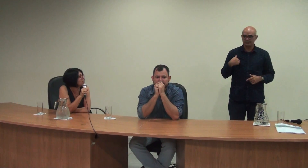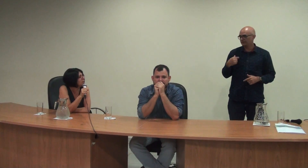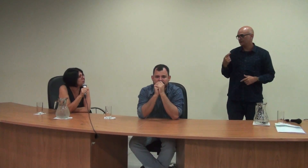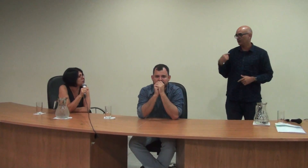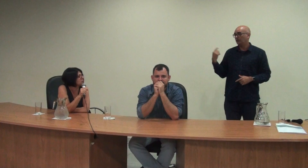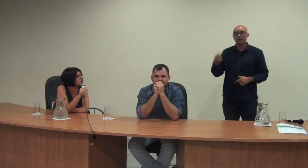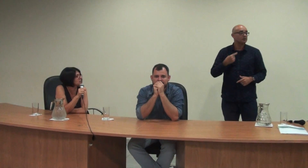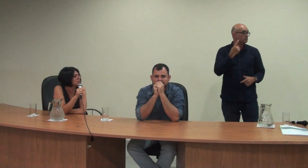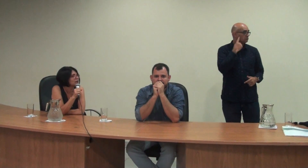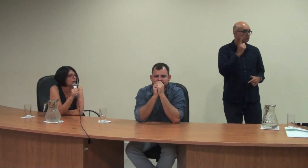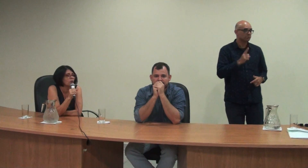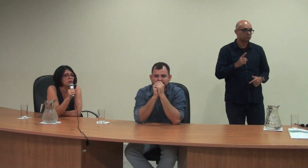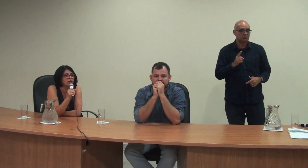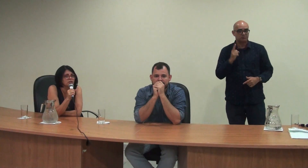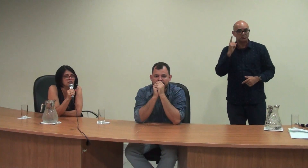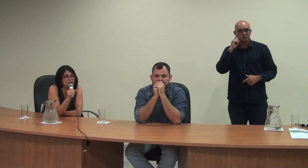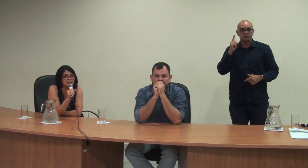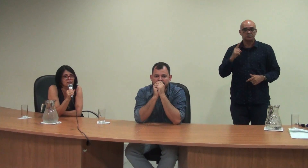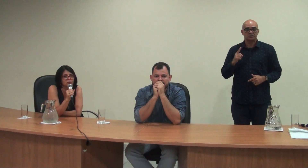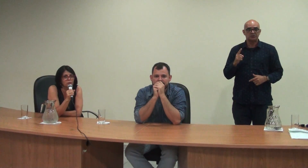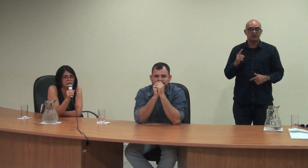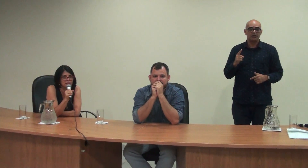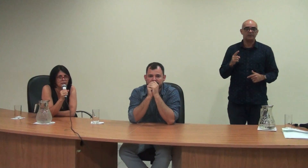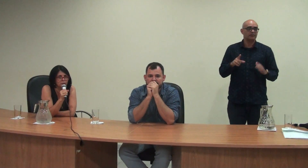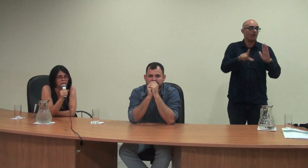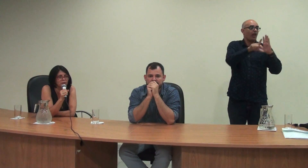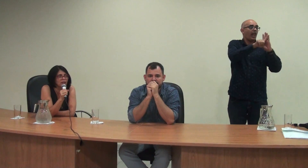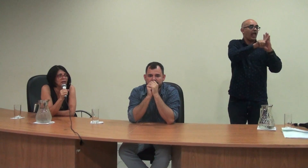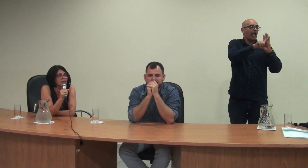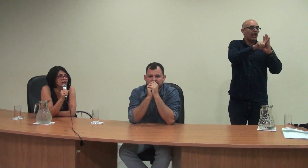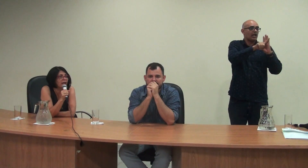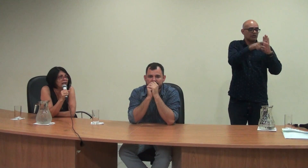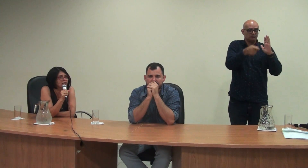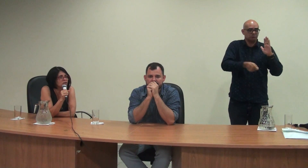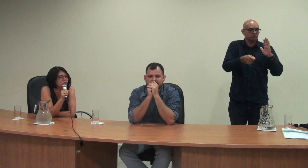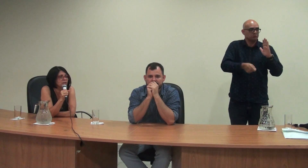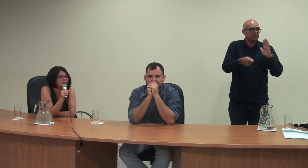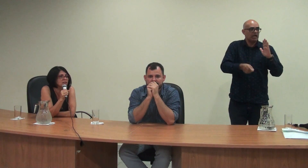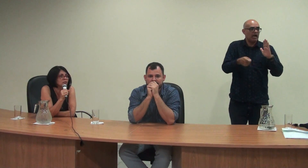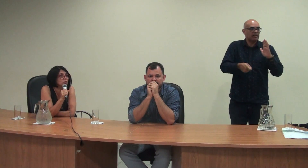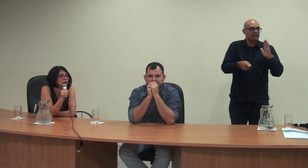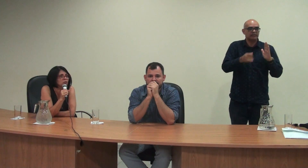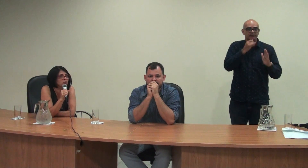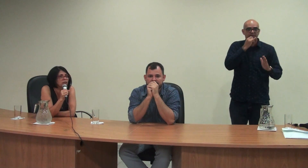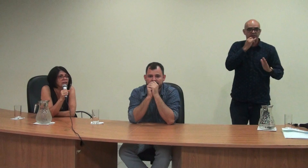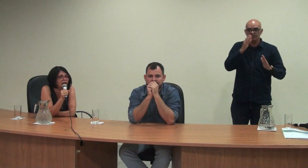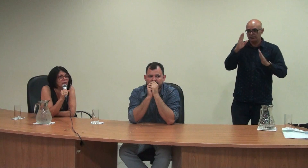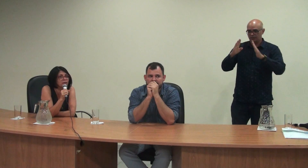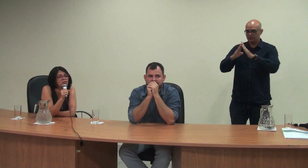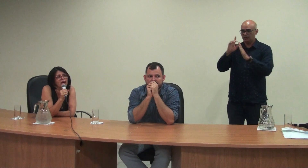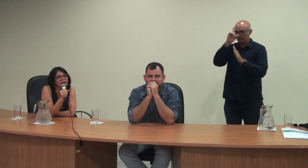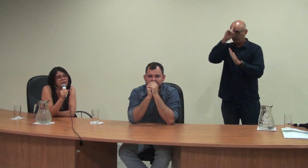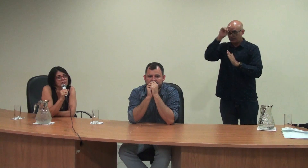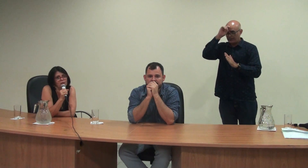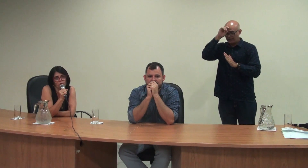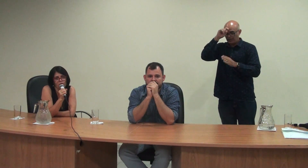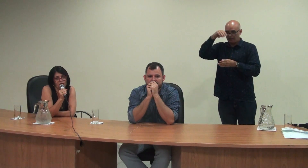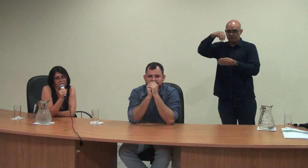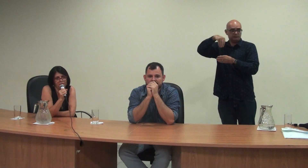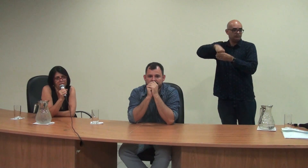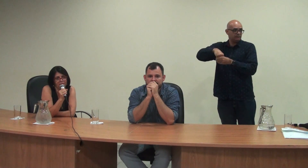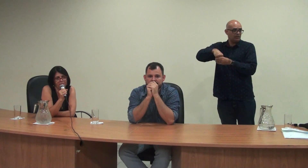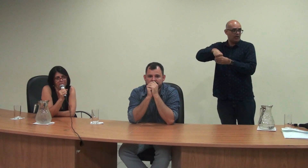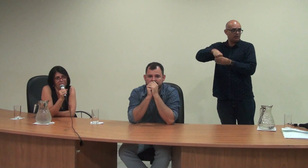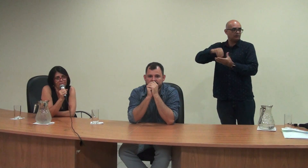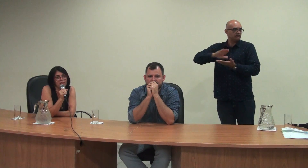Nós não temos uma legislação no Brasil que garante a presença do tradutor-intérprete na área da